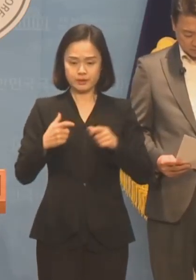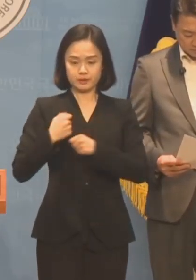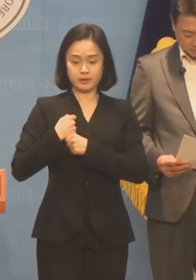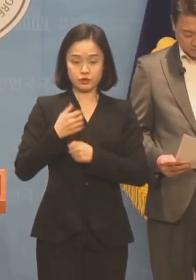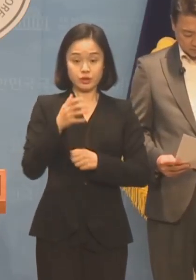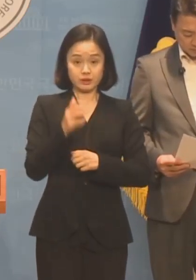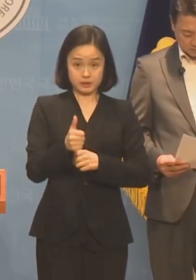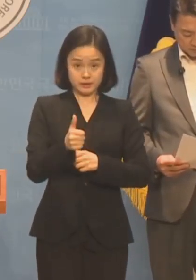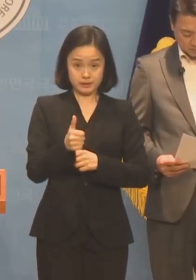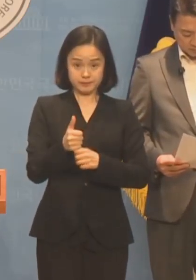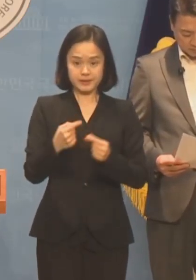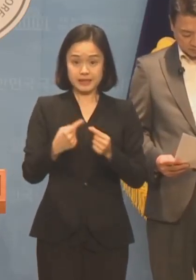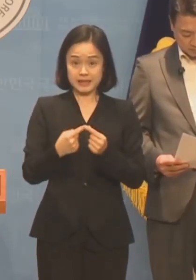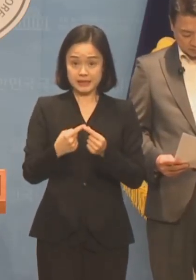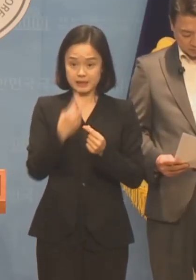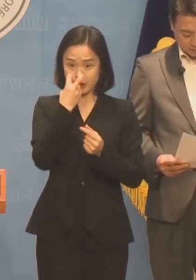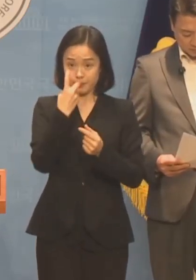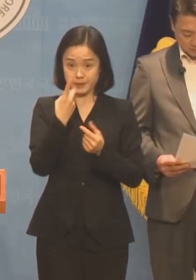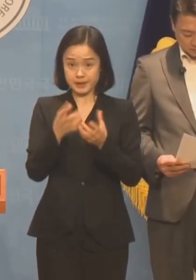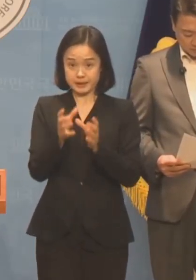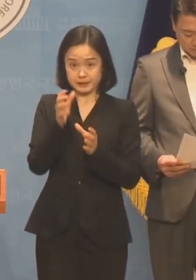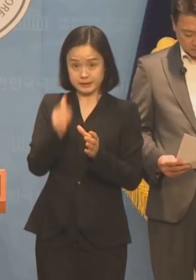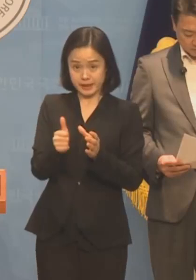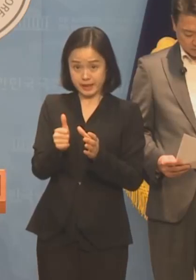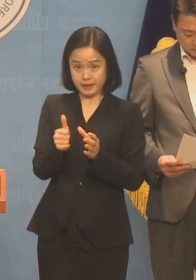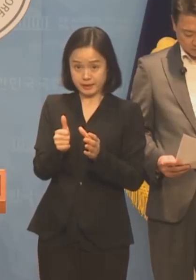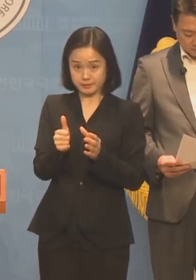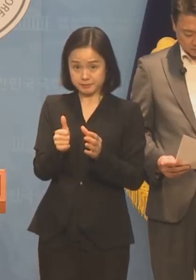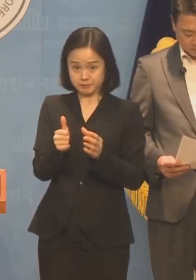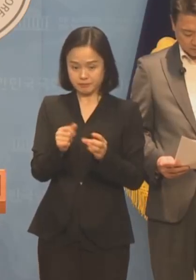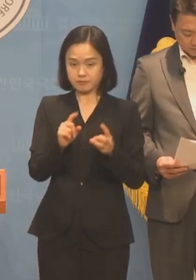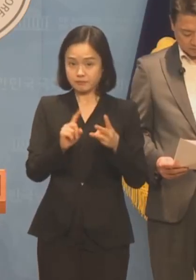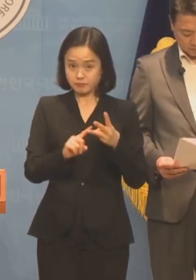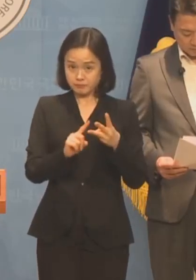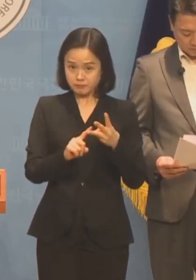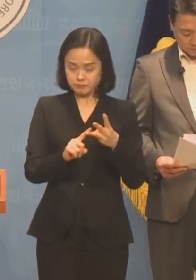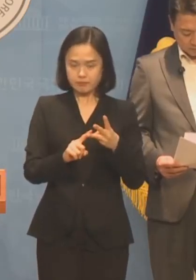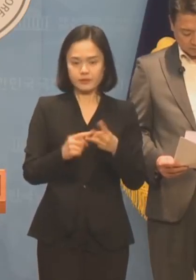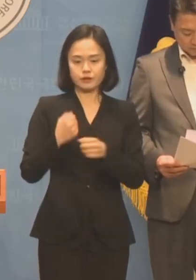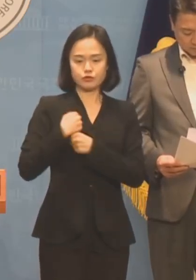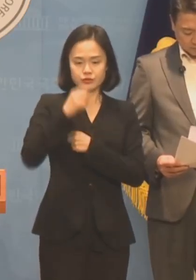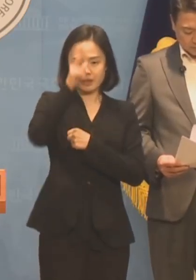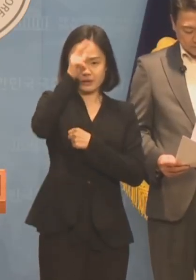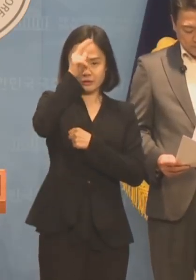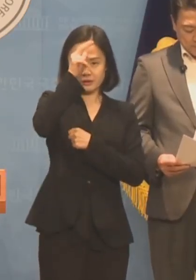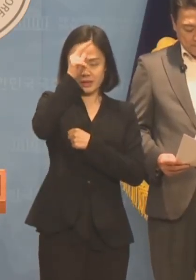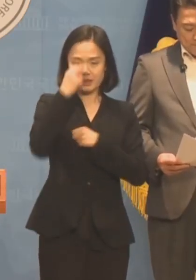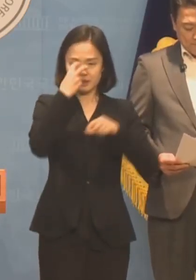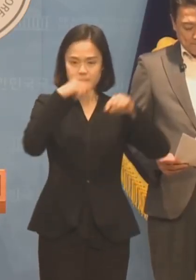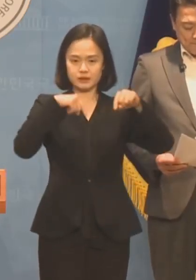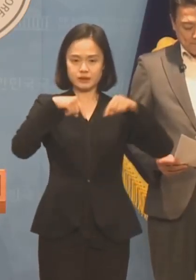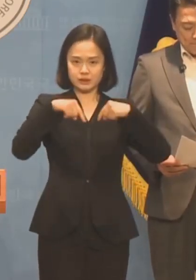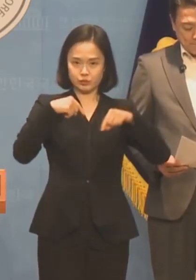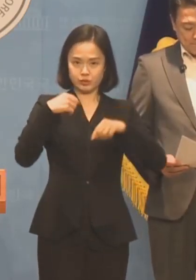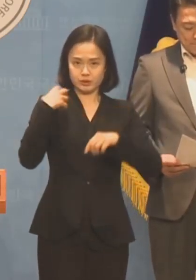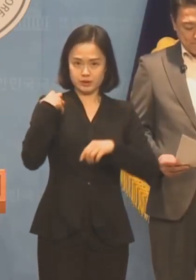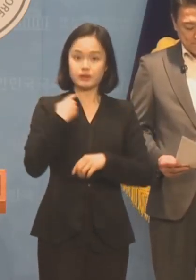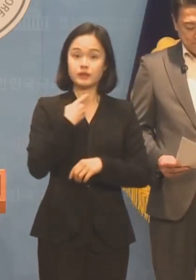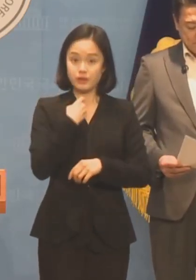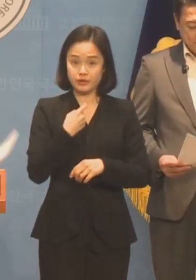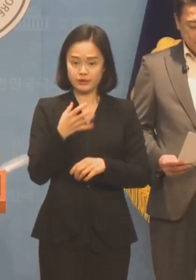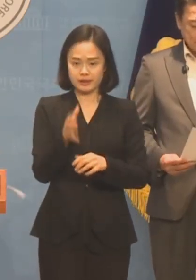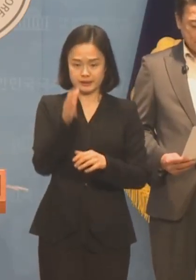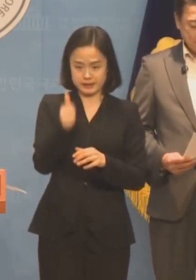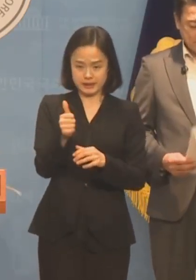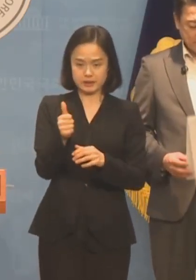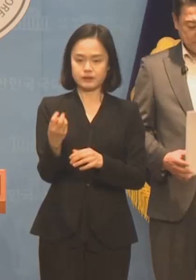단장인 1경비단장과 국회에 투입된 수방사 소속 군사경찰을 지휘한 군사경찰단장도